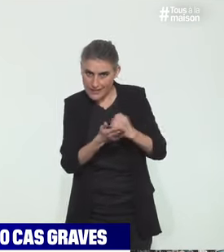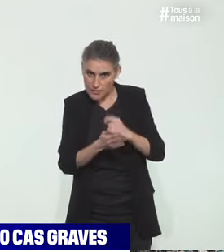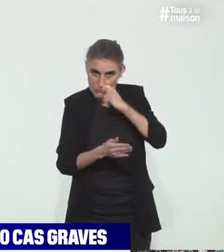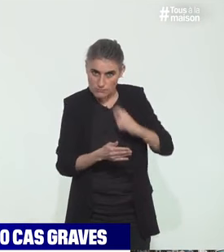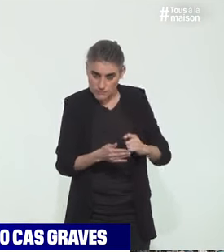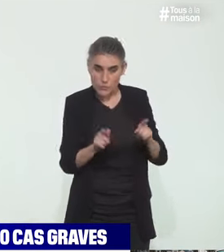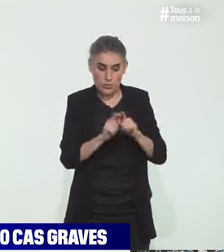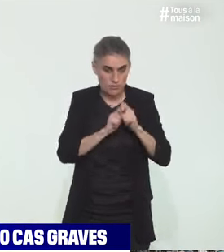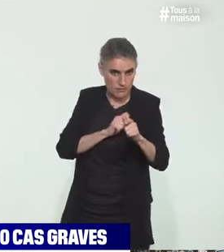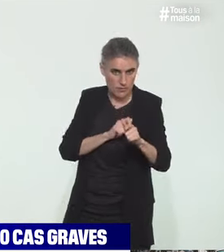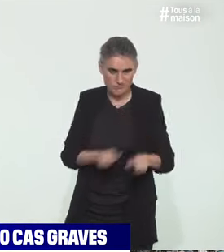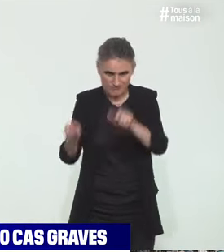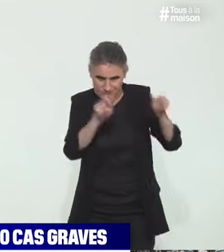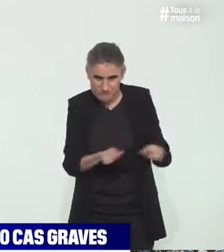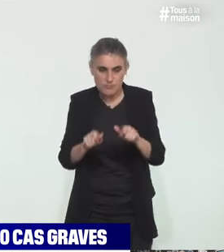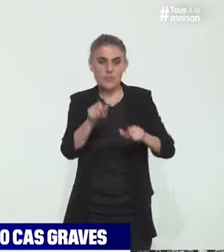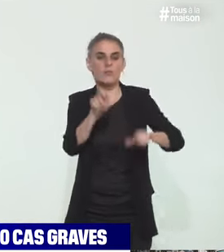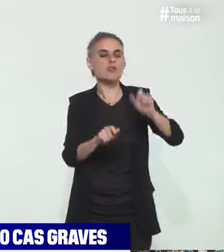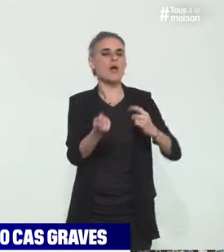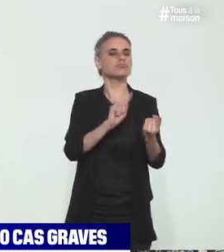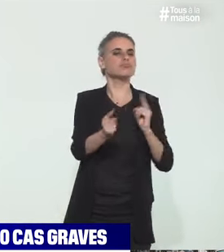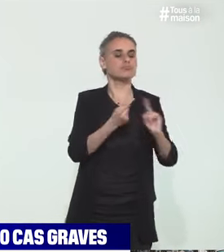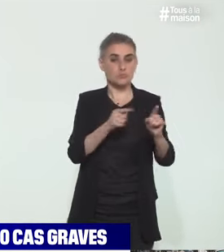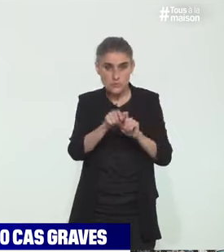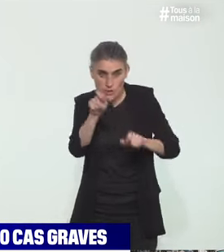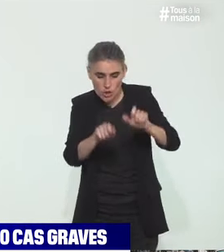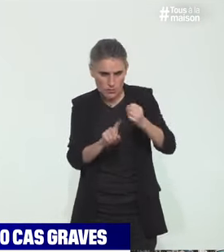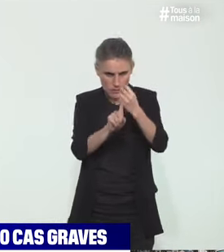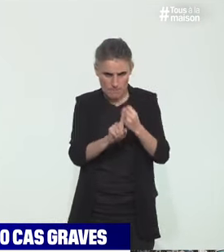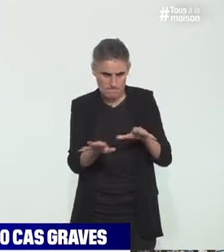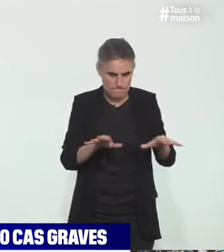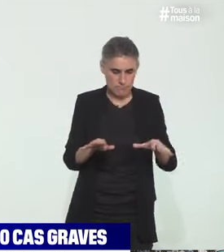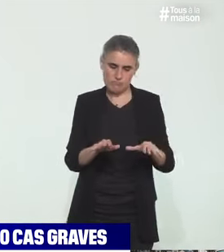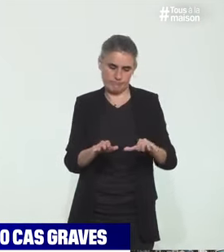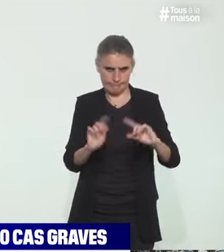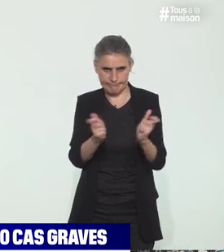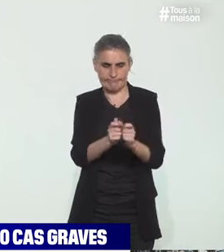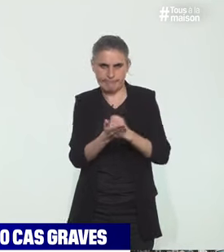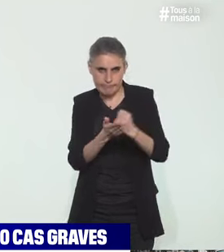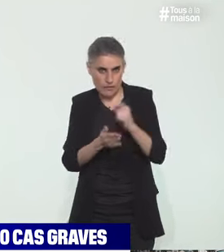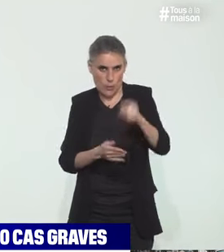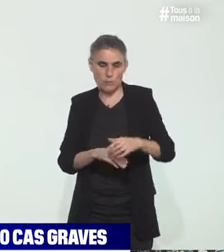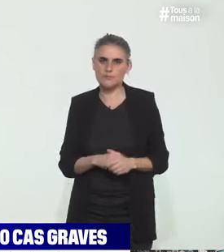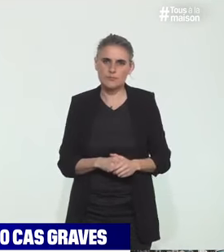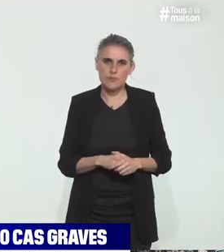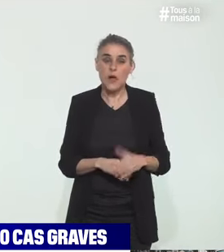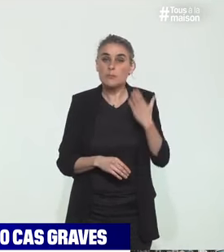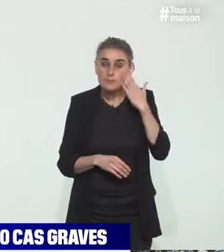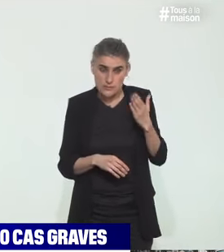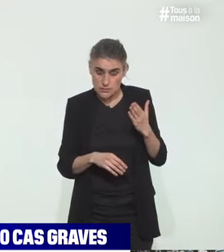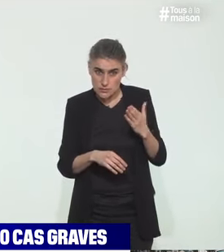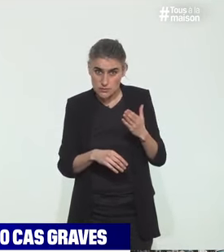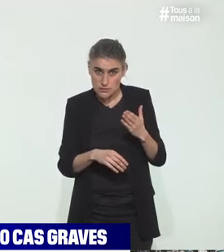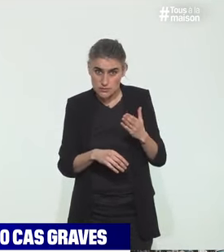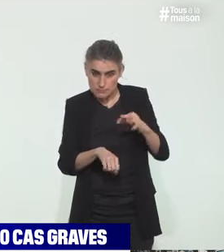et de tracer, c'est-à-dire de tester toutes les personnes qui sont symptomatiques sur l'ensemble du territoire national. Une fois qu'elles sont symptomatiques, d'avoir immédiatement l'alerte pour